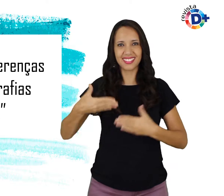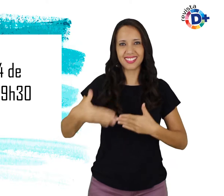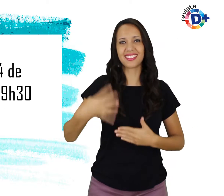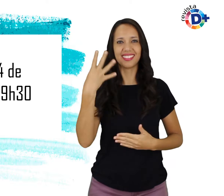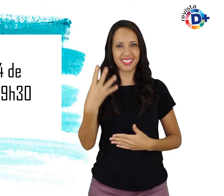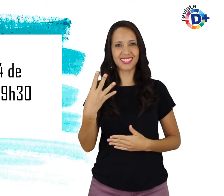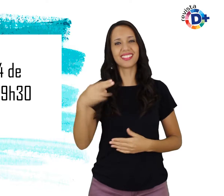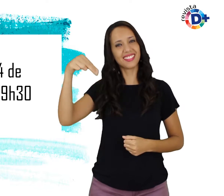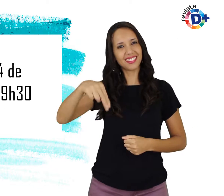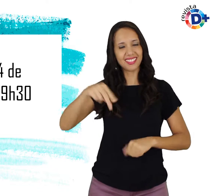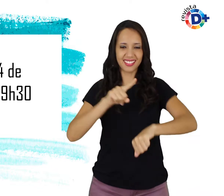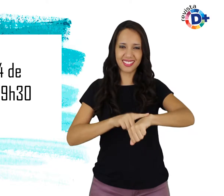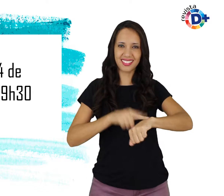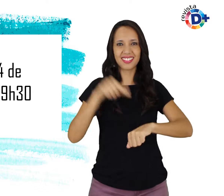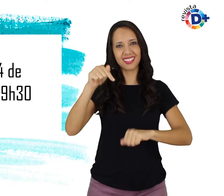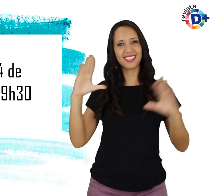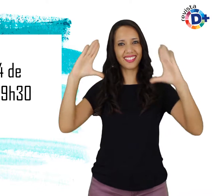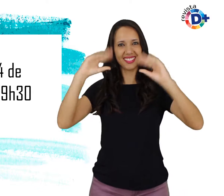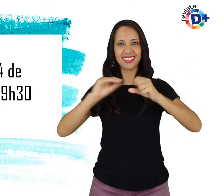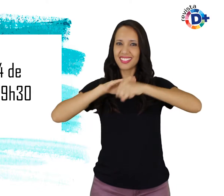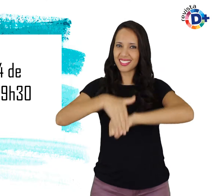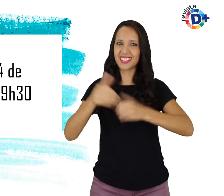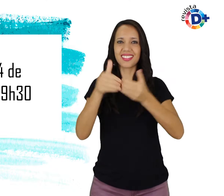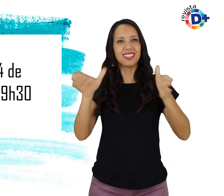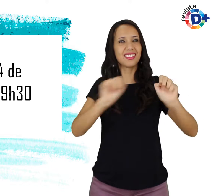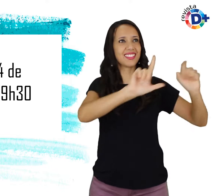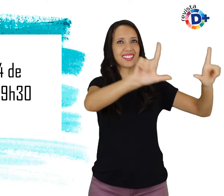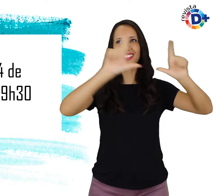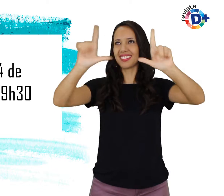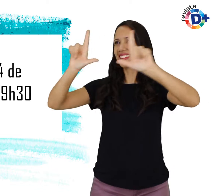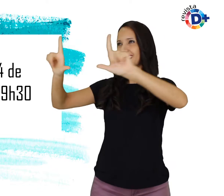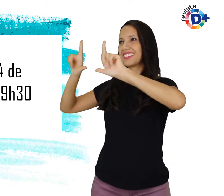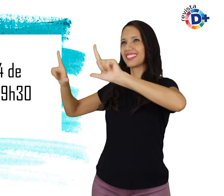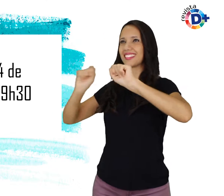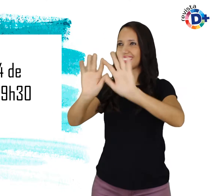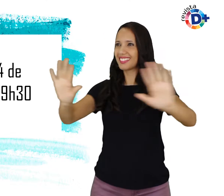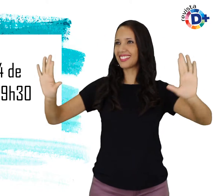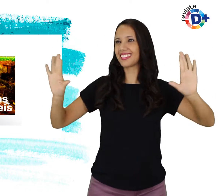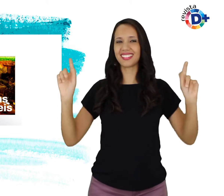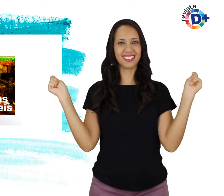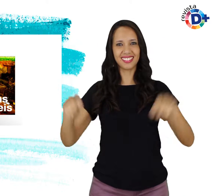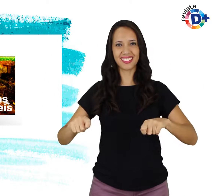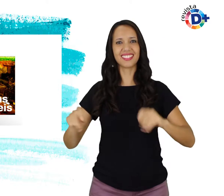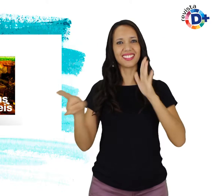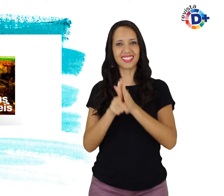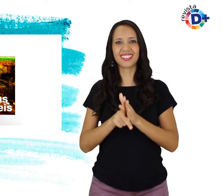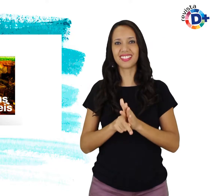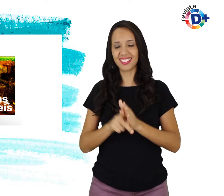às 19 30 acontece a abertura da exposição imagens possíveis na mais diferenças